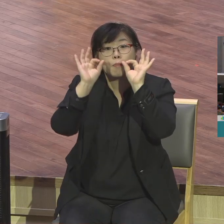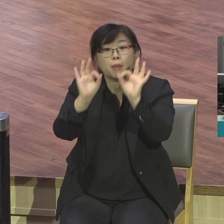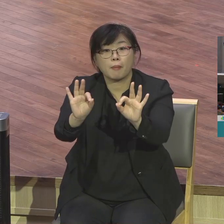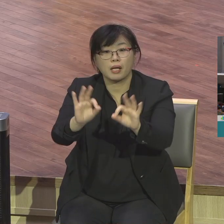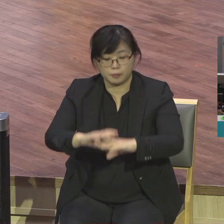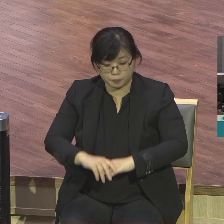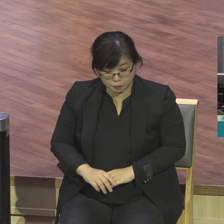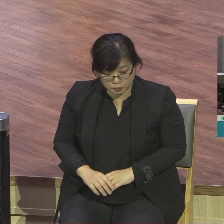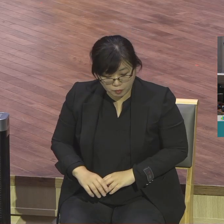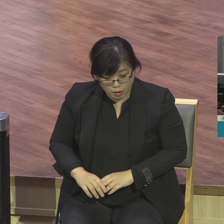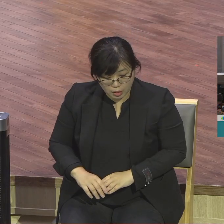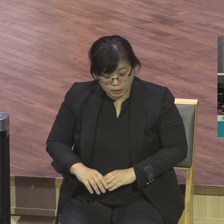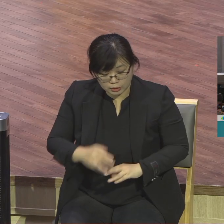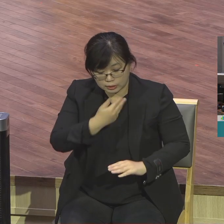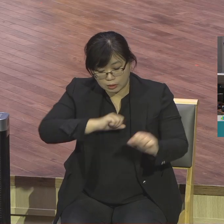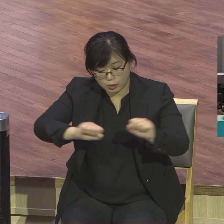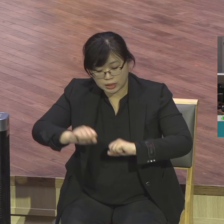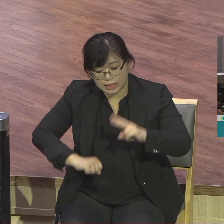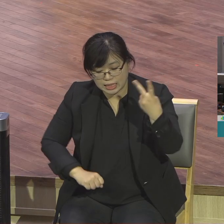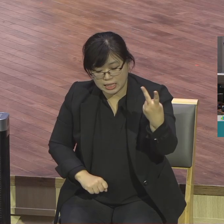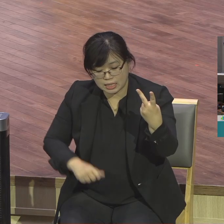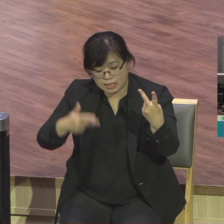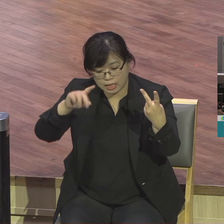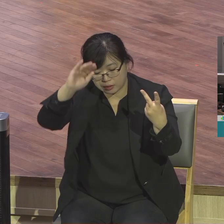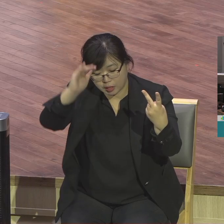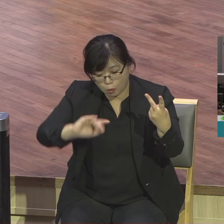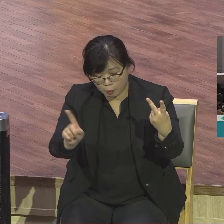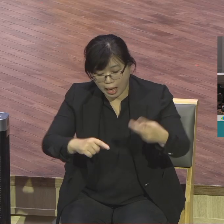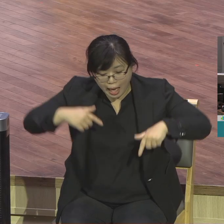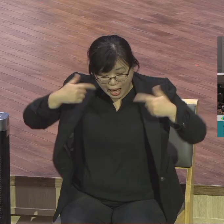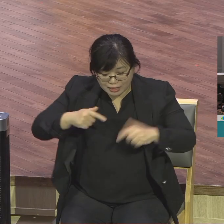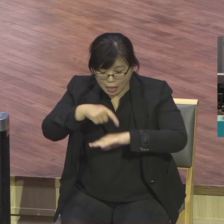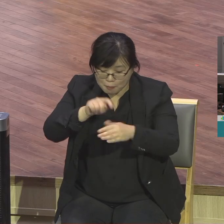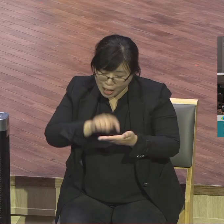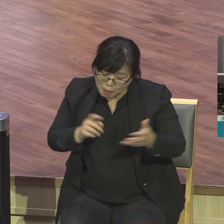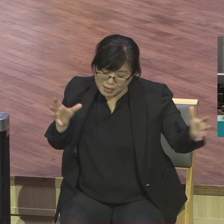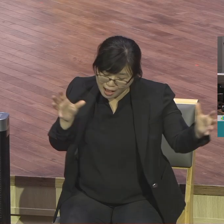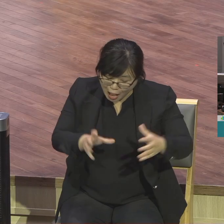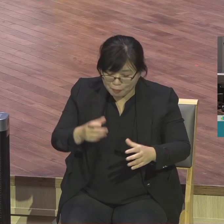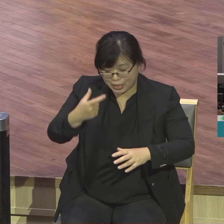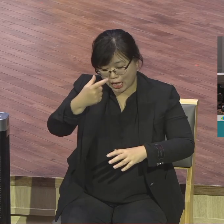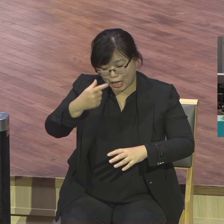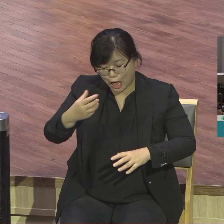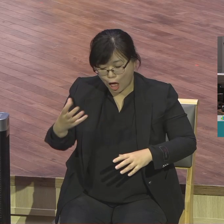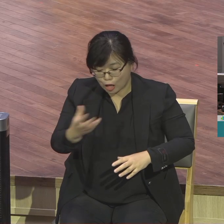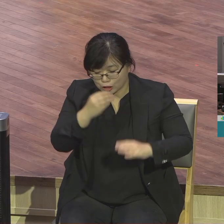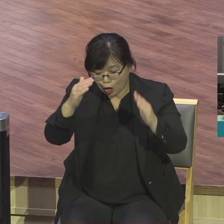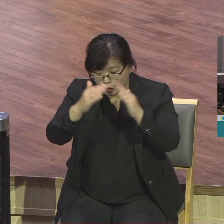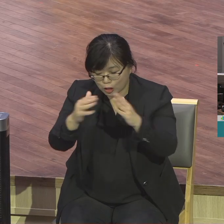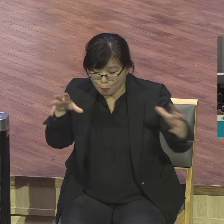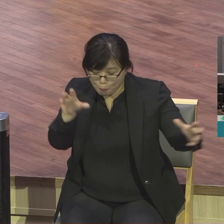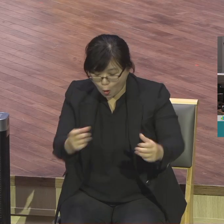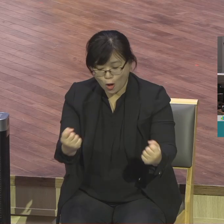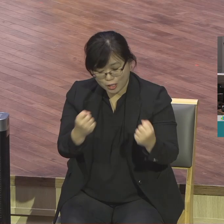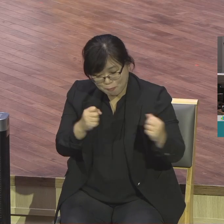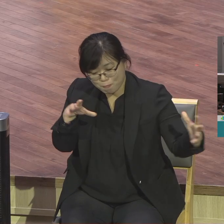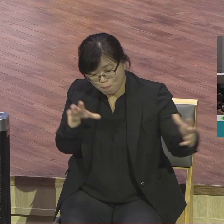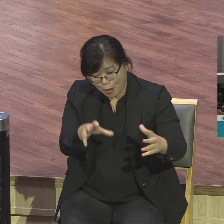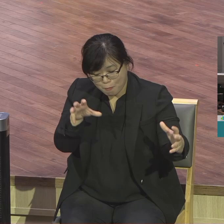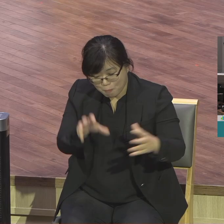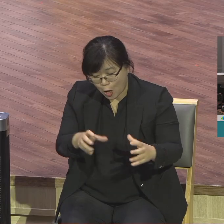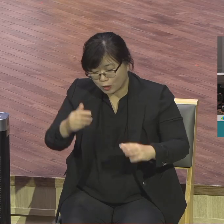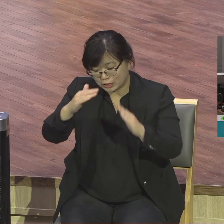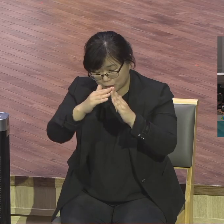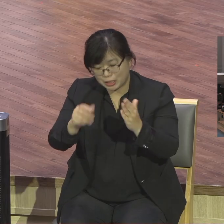힘쓰고 집에서 떡을 떼며 기쁨과 순전한 마음으로 음식을 먹고 하나님을 참매하며 또 온 백성에 칭송을 받으니